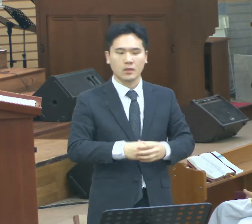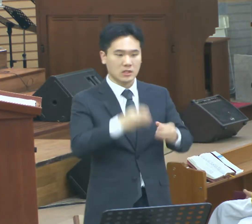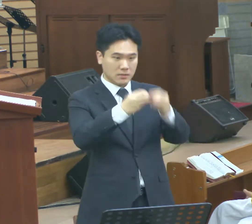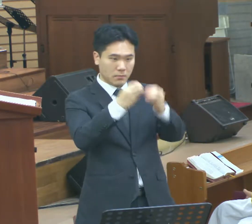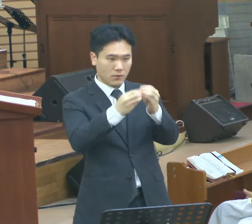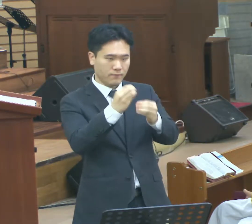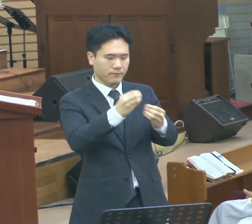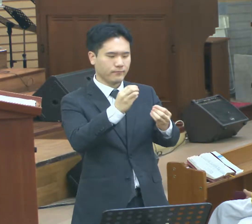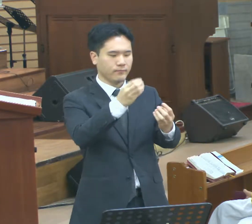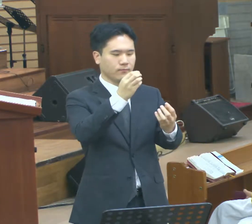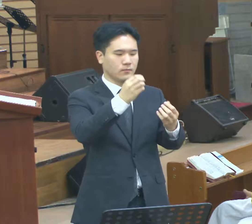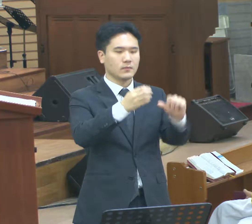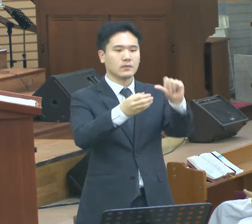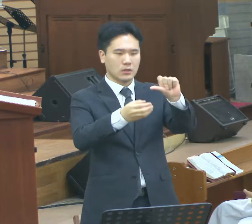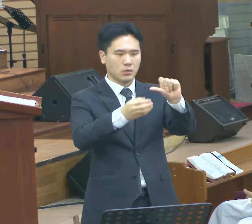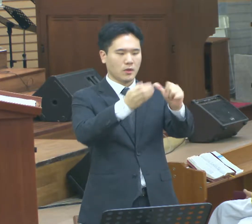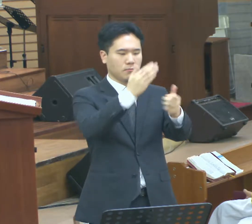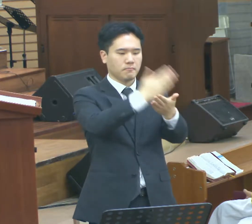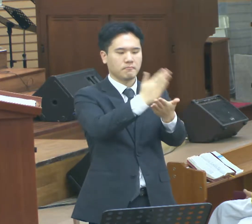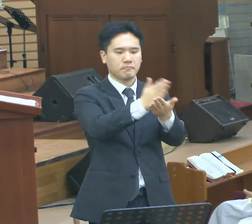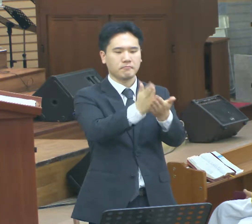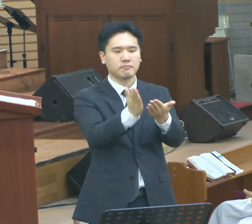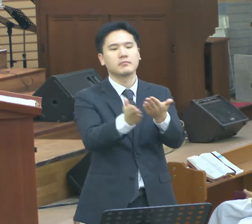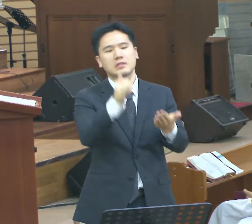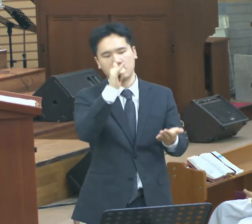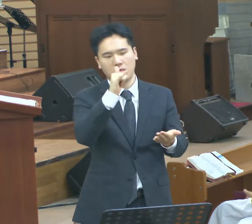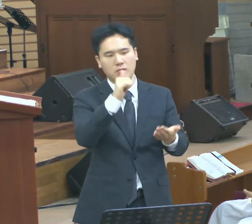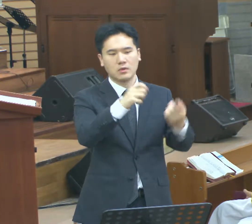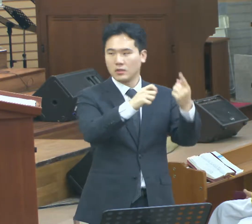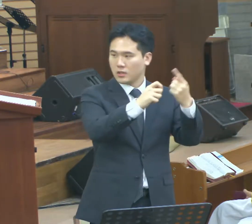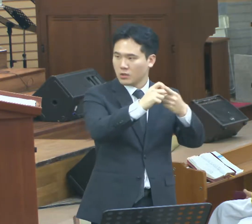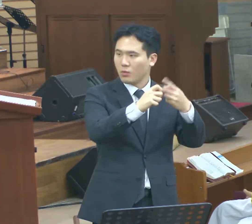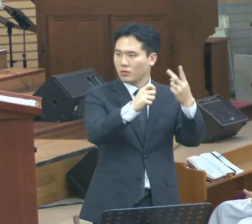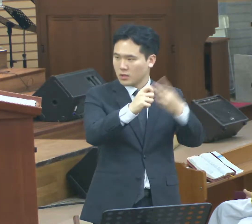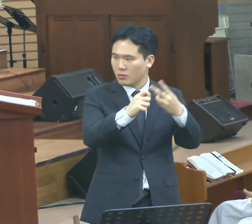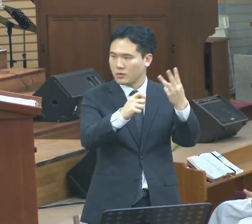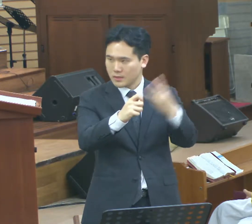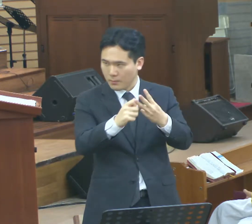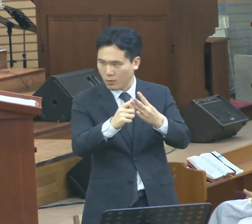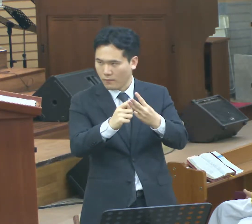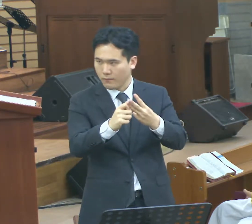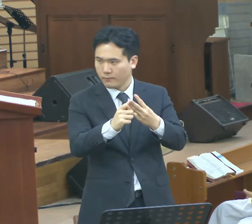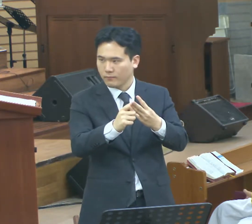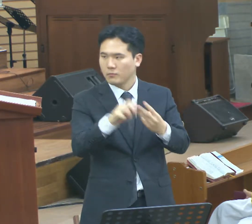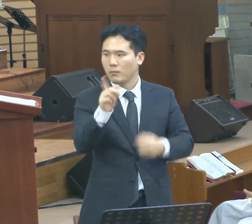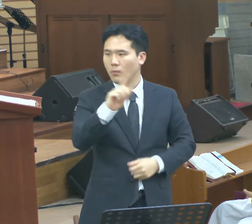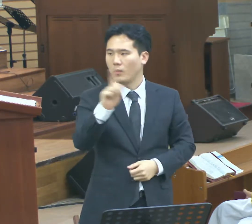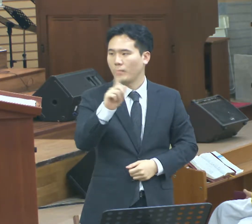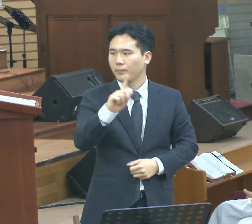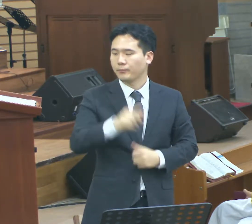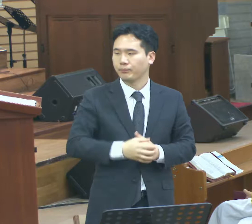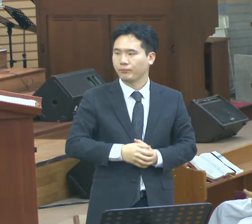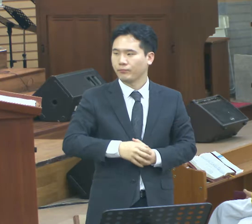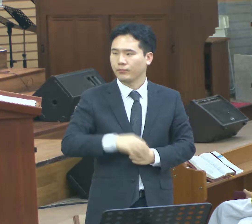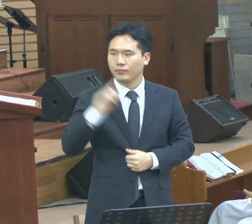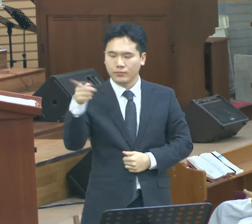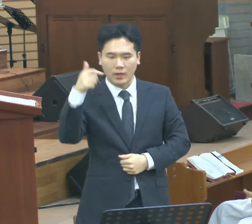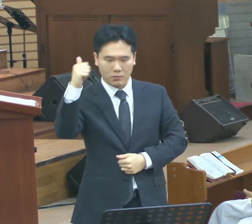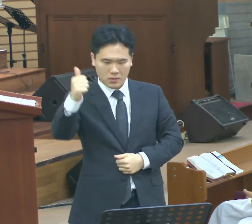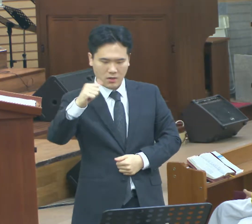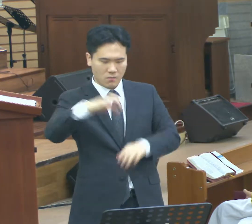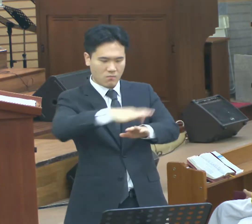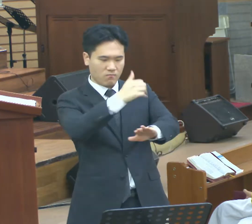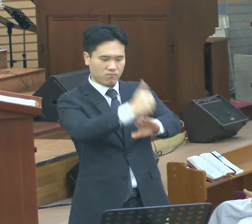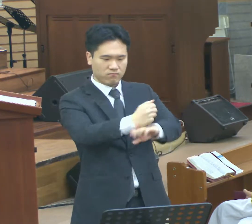있어서 제1권, 제2권, 여러분 여기 보다 보면 있잖아요. 1, 2, 3권은 다윗의